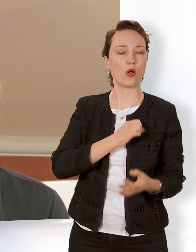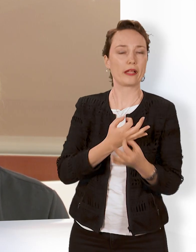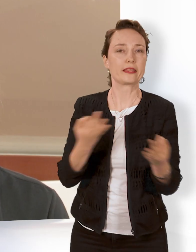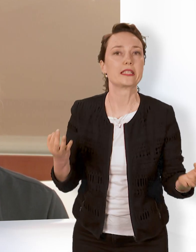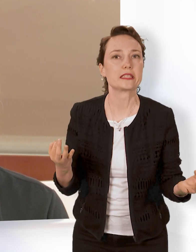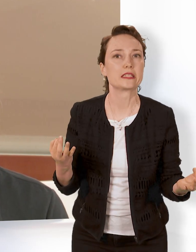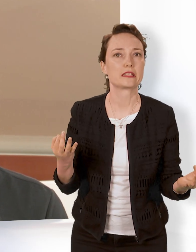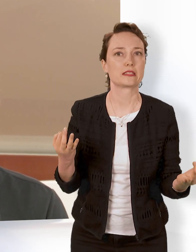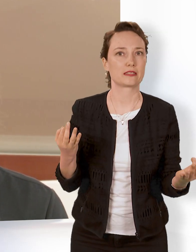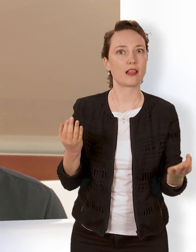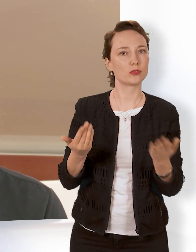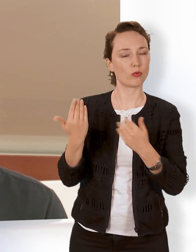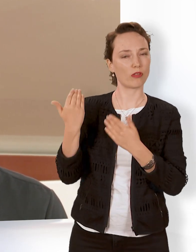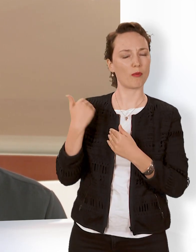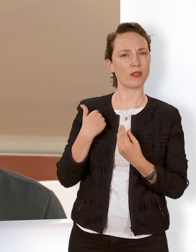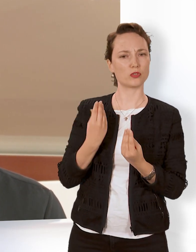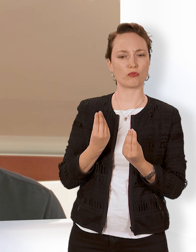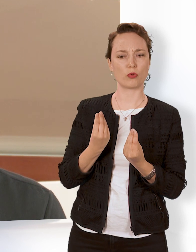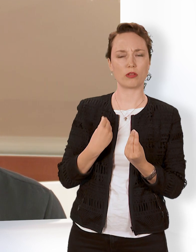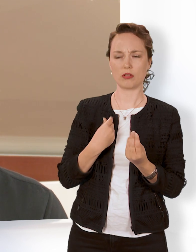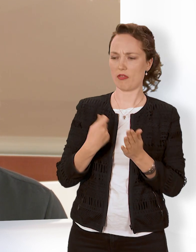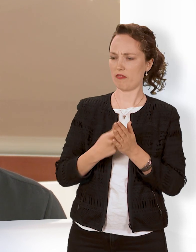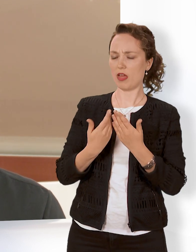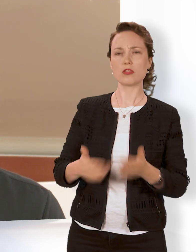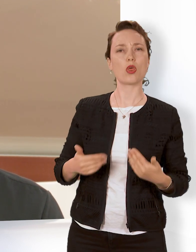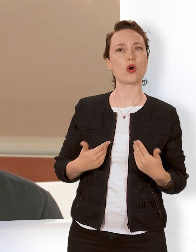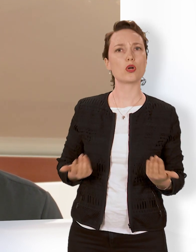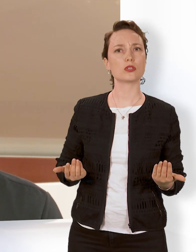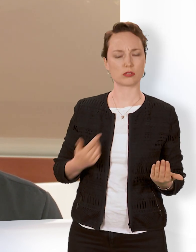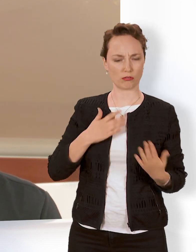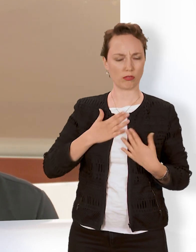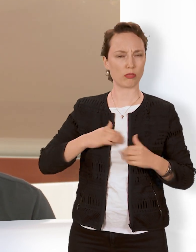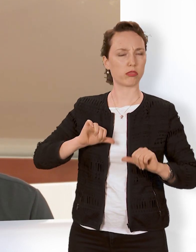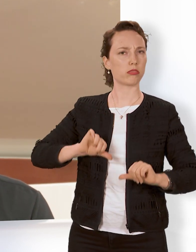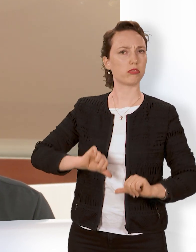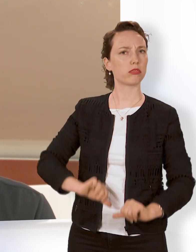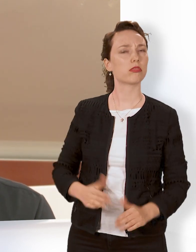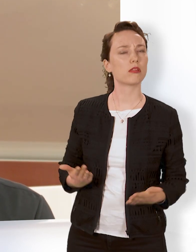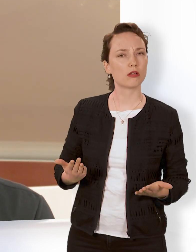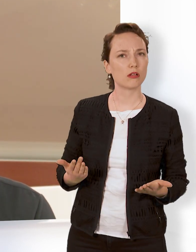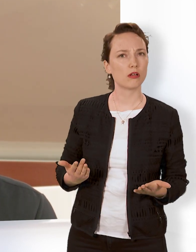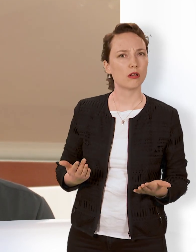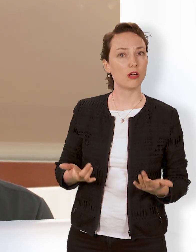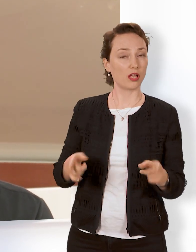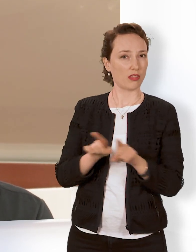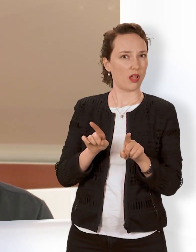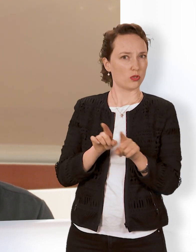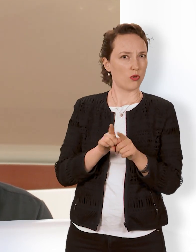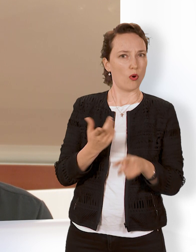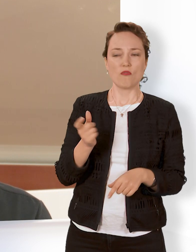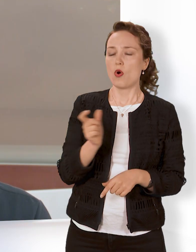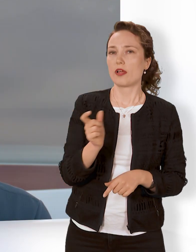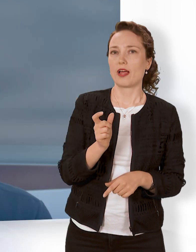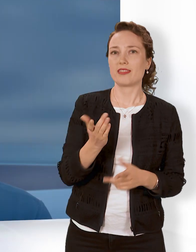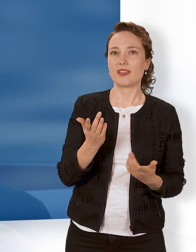Also fühlte ich mich damals dann auch wertlos. Mir ging es schlecht. Und genauso, wenn man am Wochenende mal